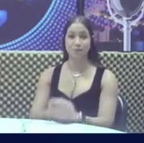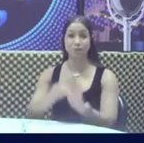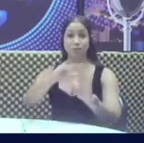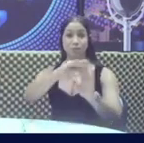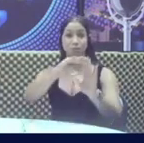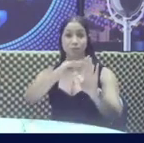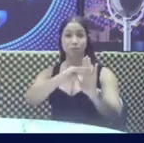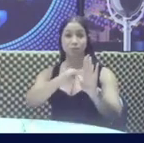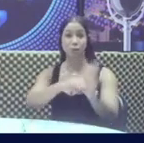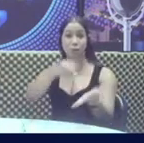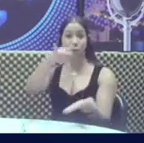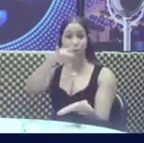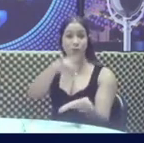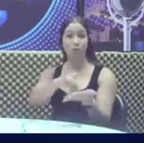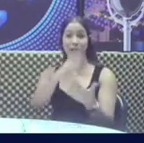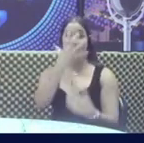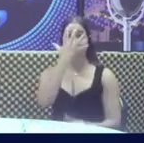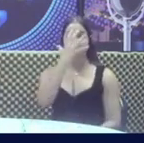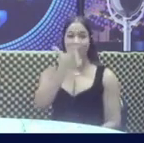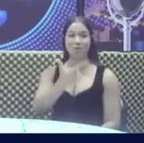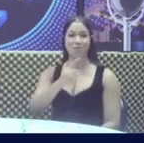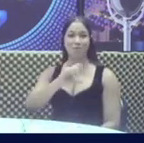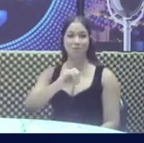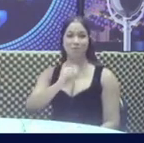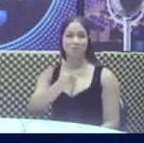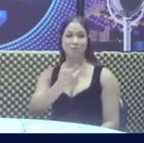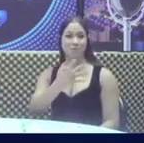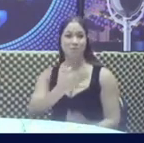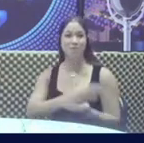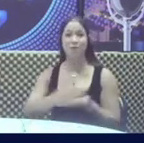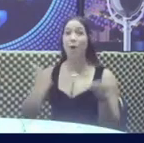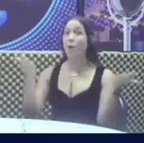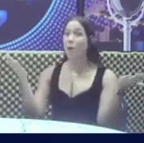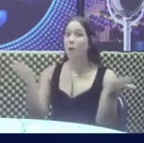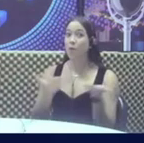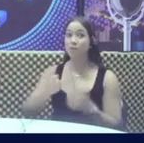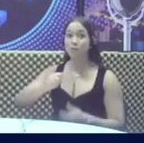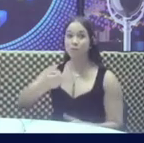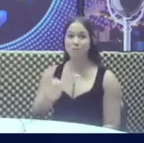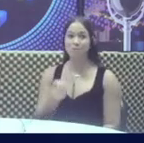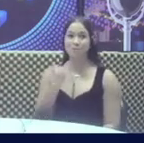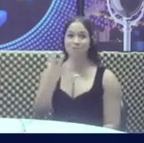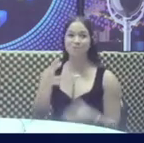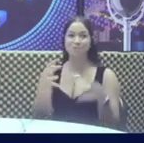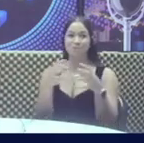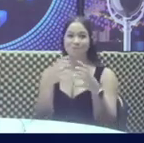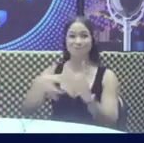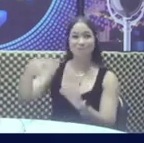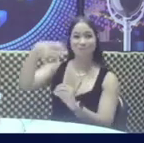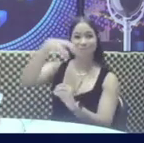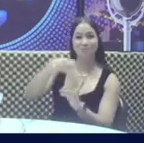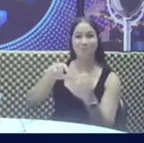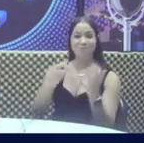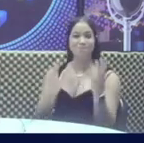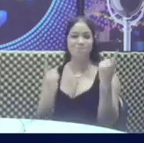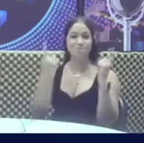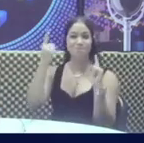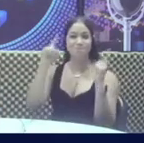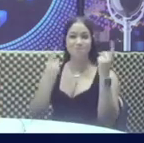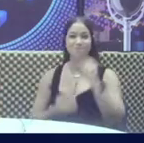Programação oficial do Carnaval 2024 de Uberlândia começa hoje com entrega da chave à Corte de Momo e Baile.